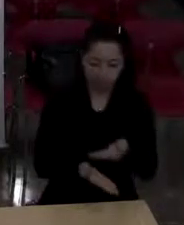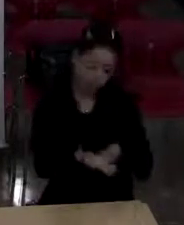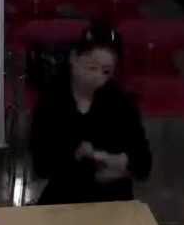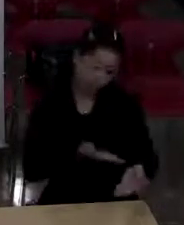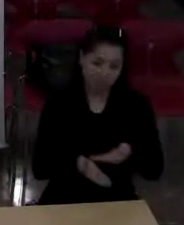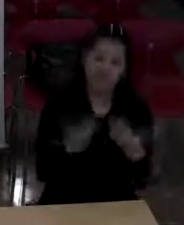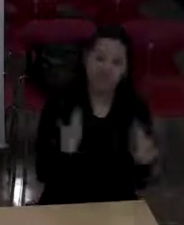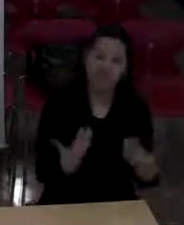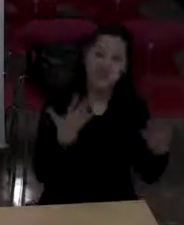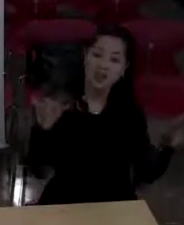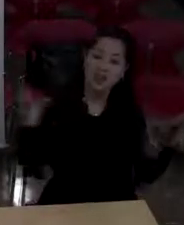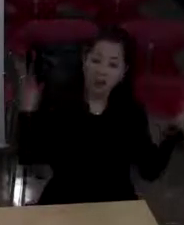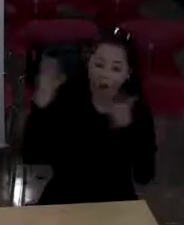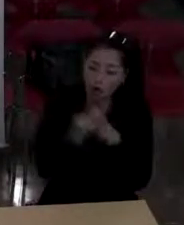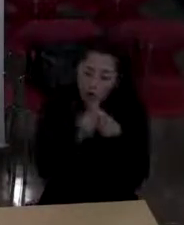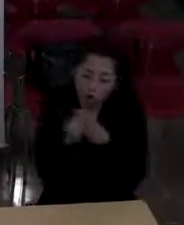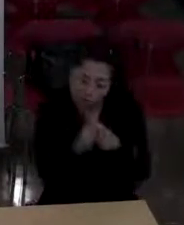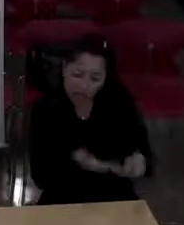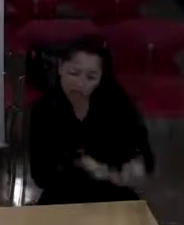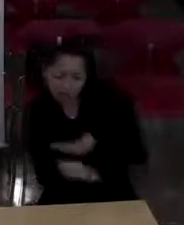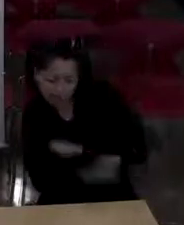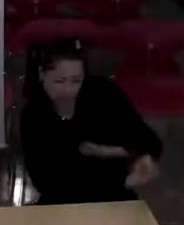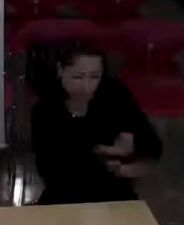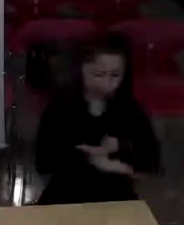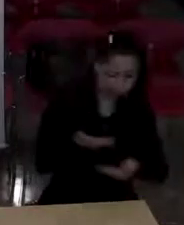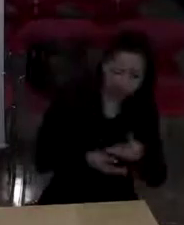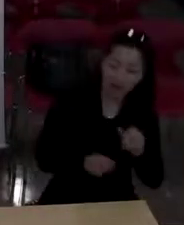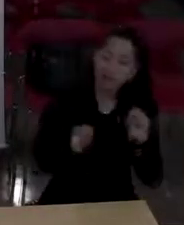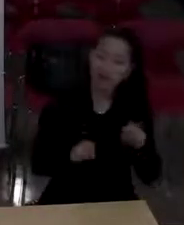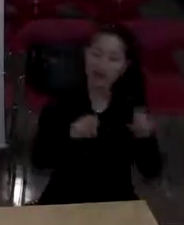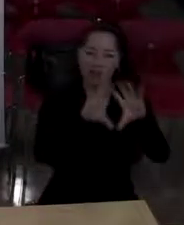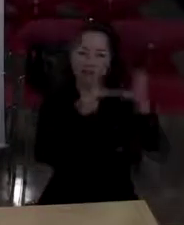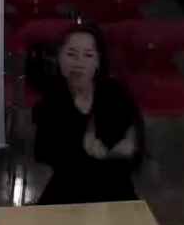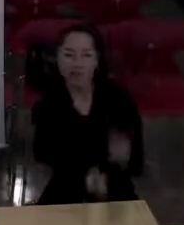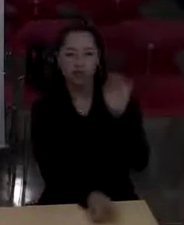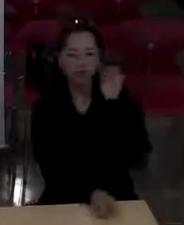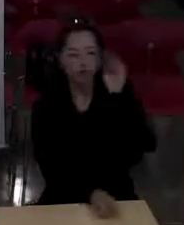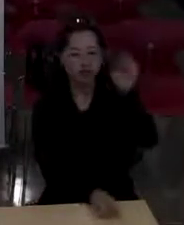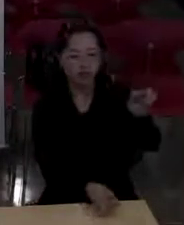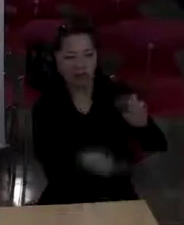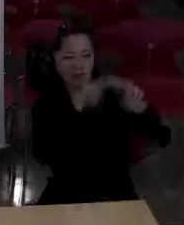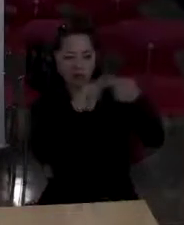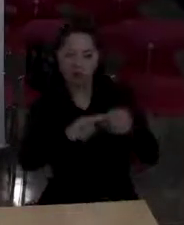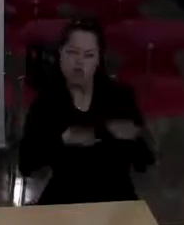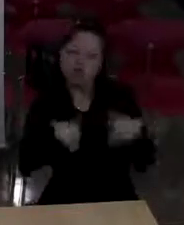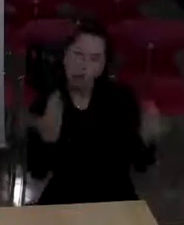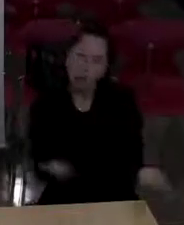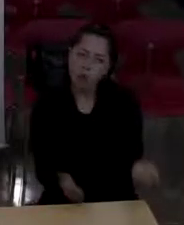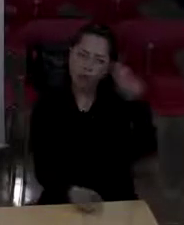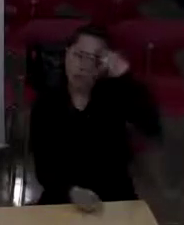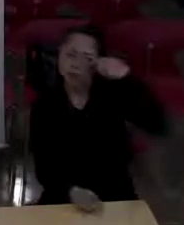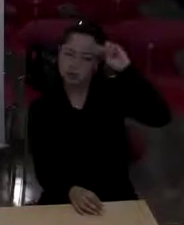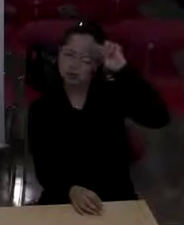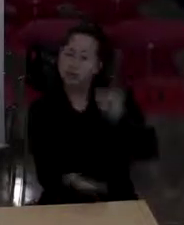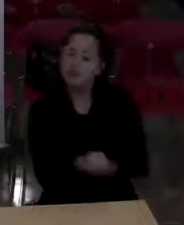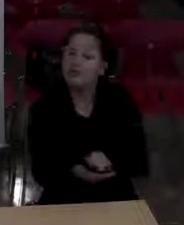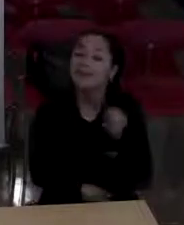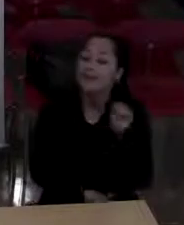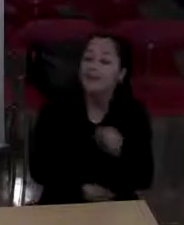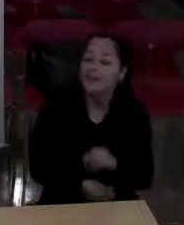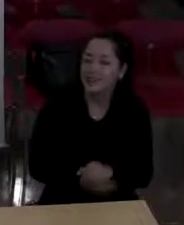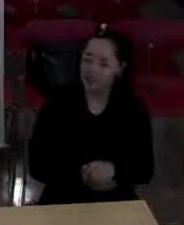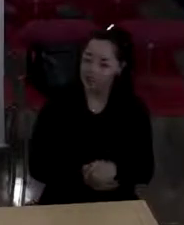tenemos la capacidad humana para representar el mundo, que es lo que nos indica que estamos hablando de lenguaje. Pero ese